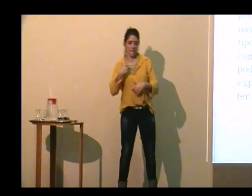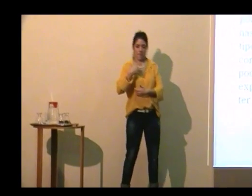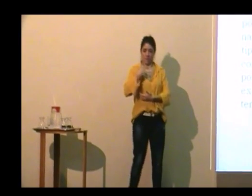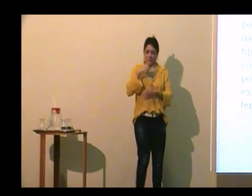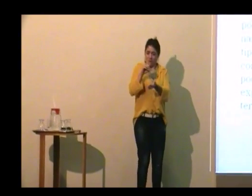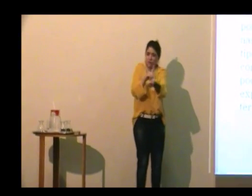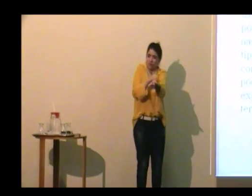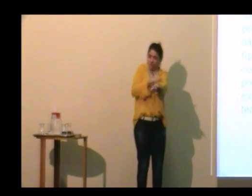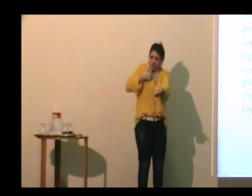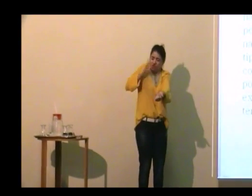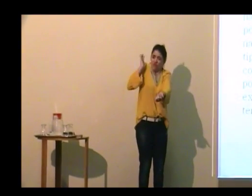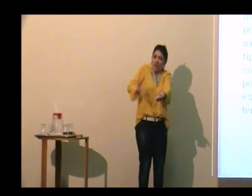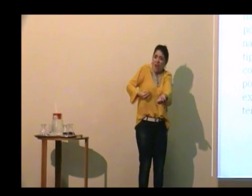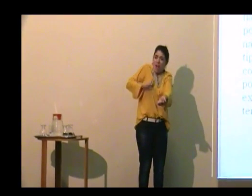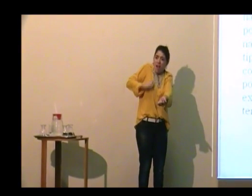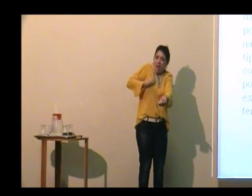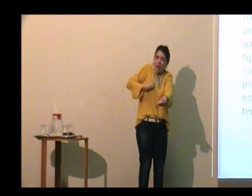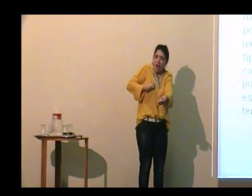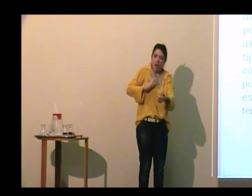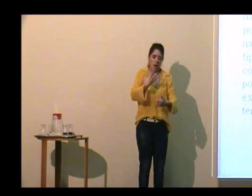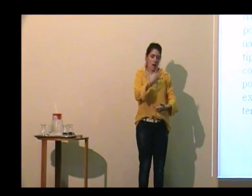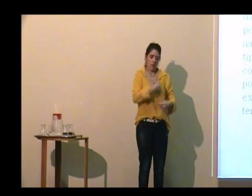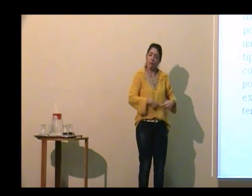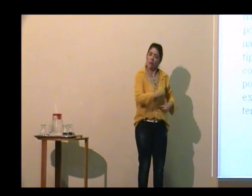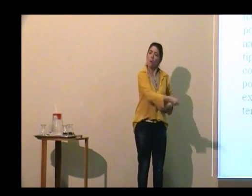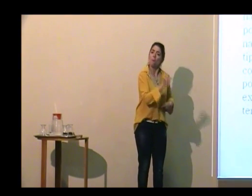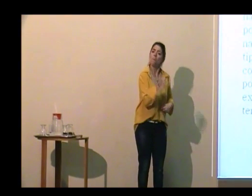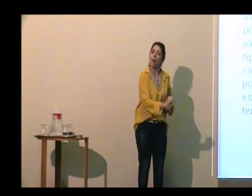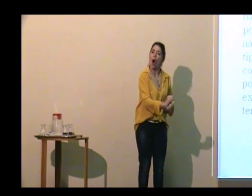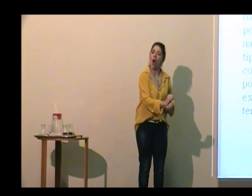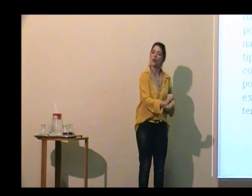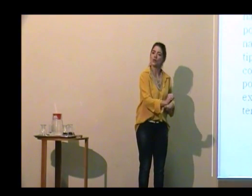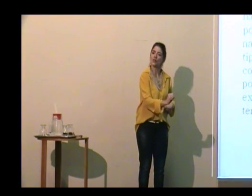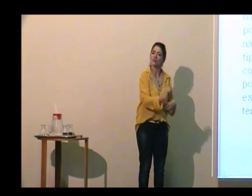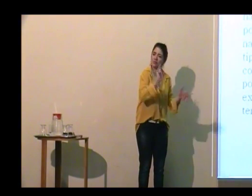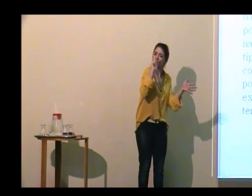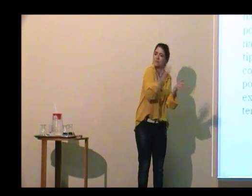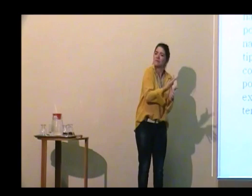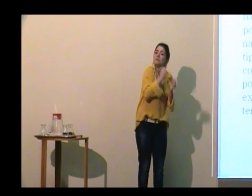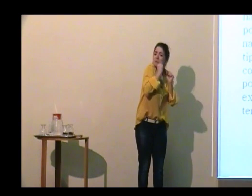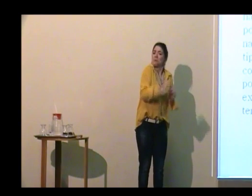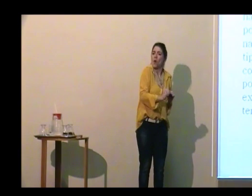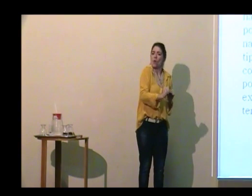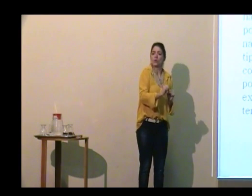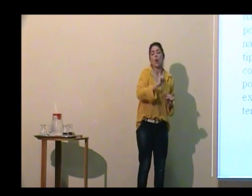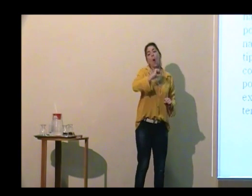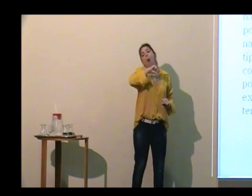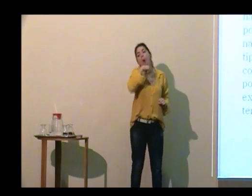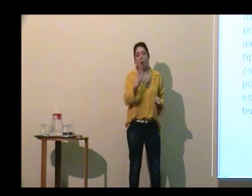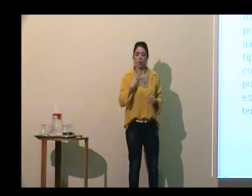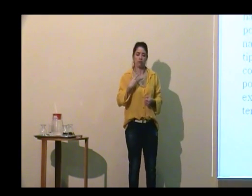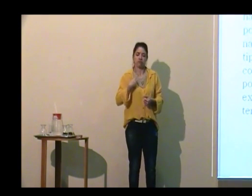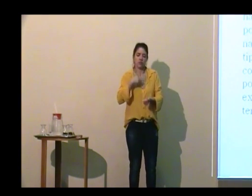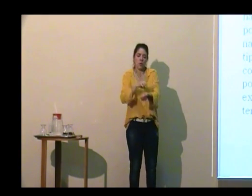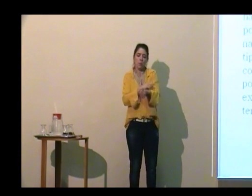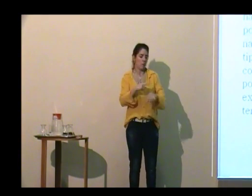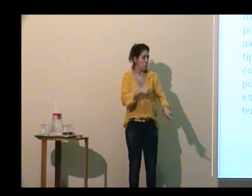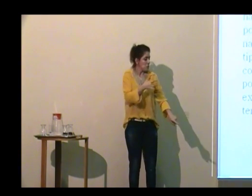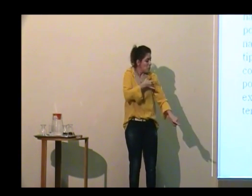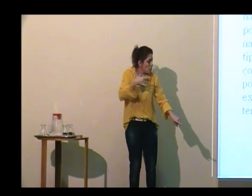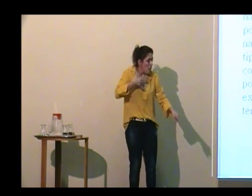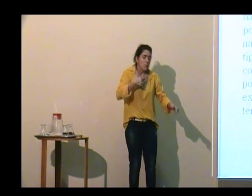o tipo 1, a pessoa tem diabetes e o filho pode ter, não,